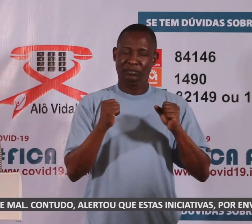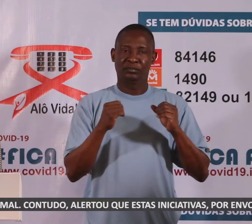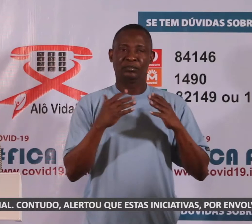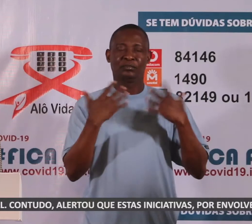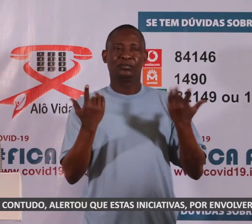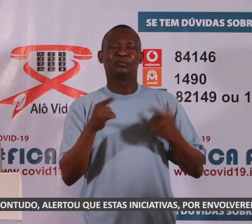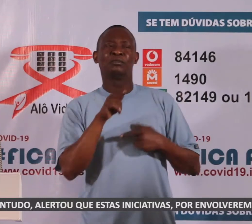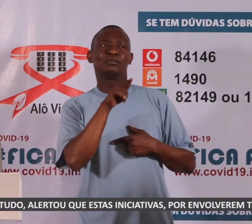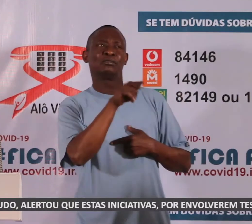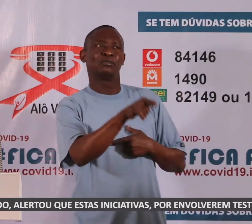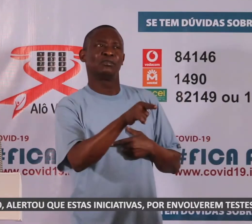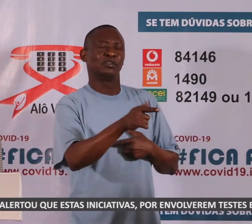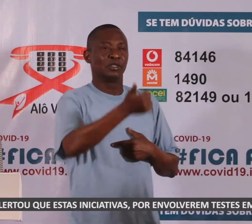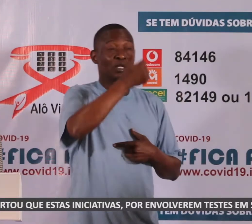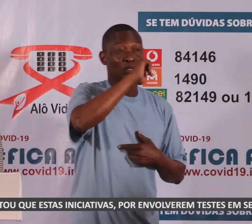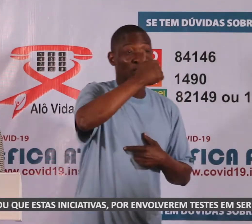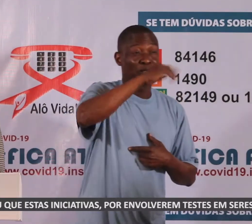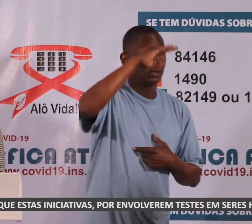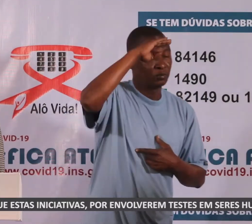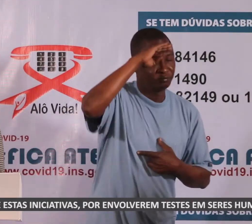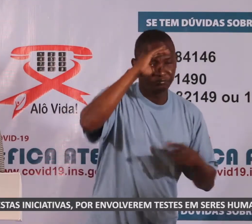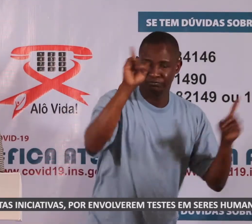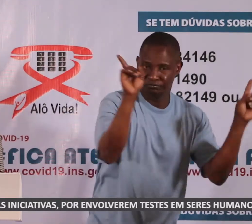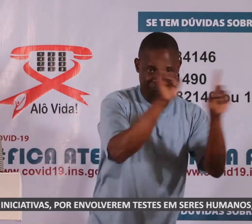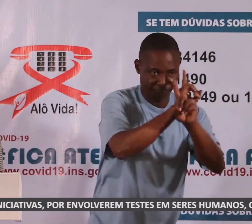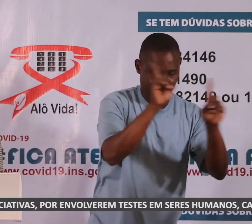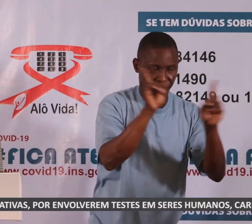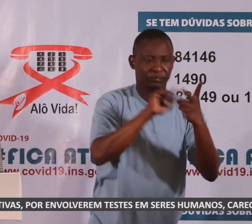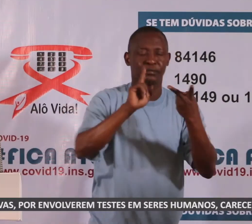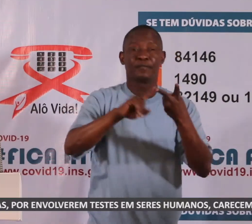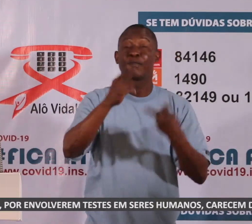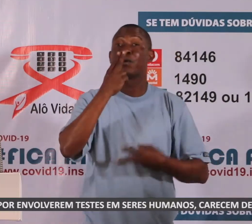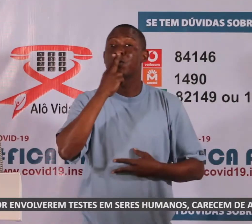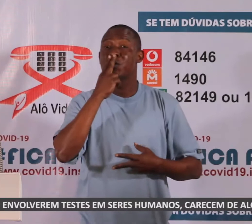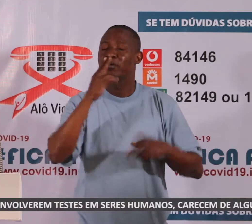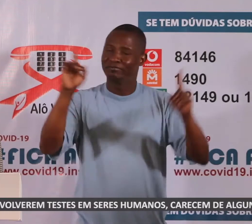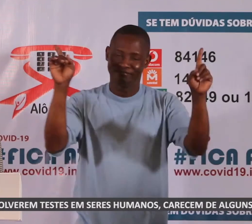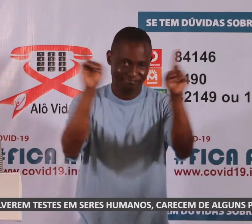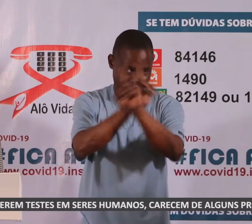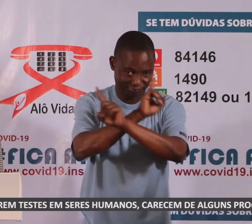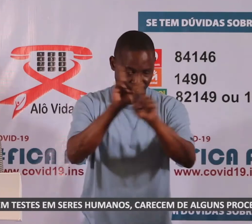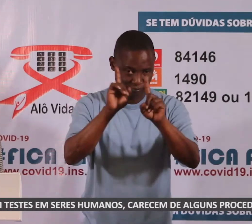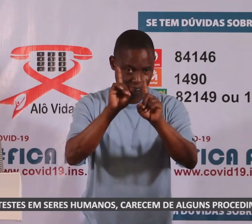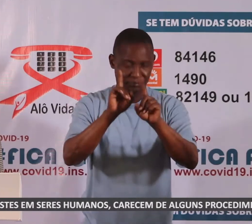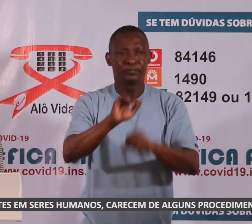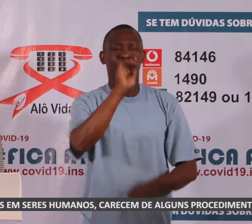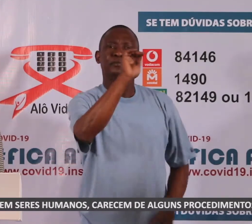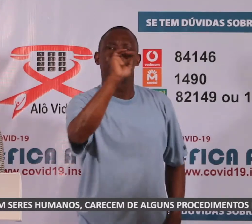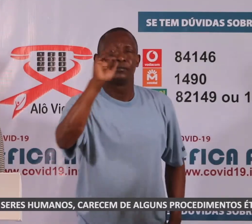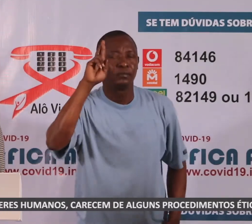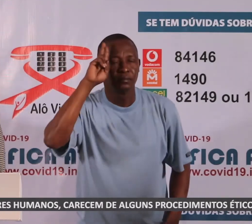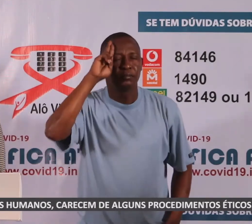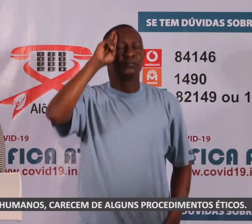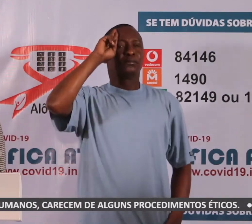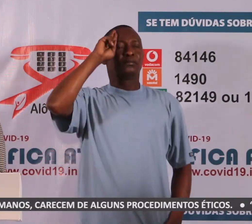nenhum consumo de álcool ou de tabaco. Portanto, recordamos que é necessário que cada